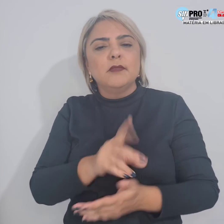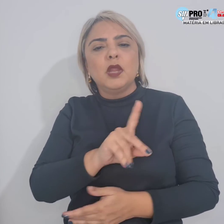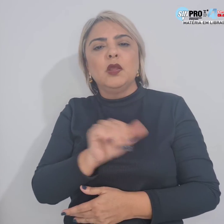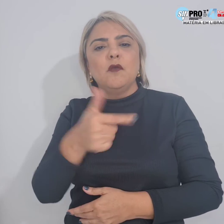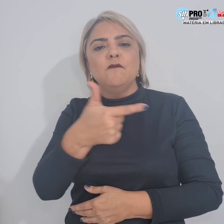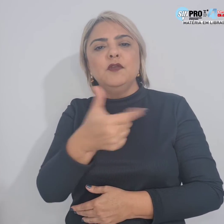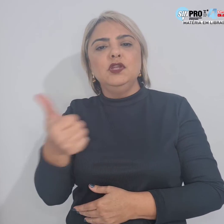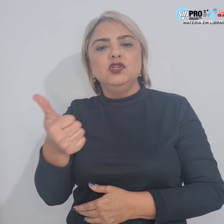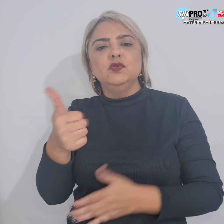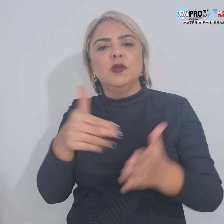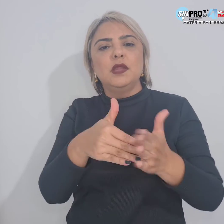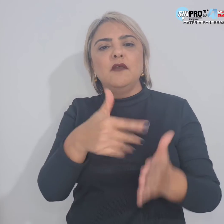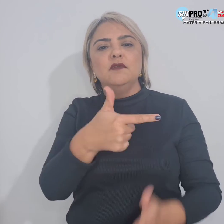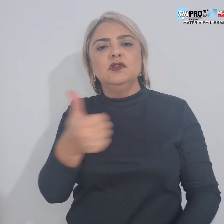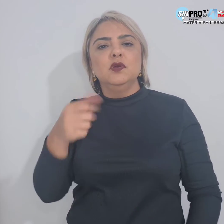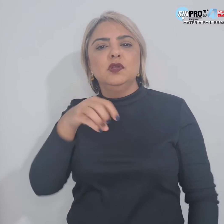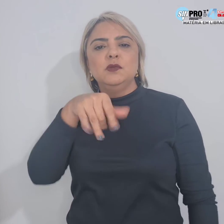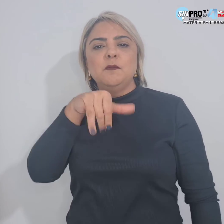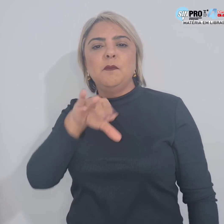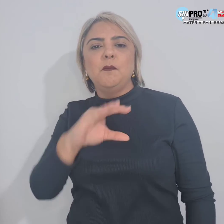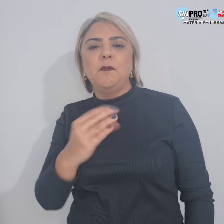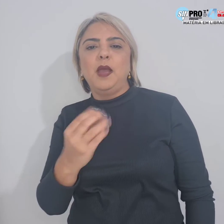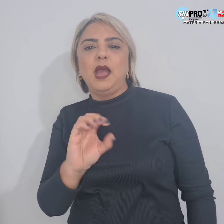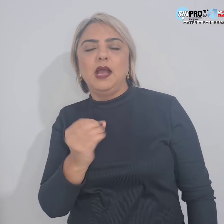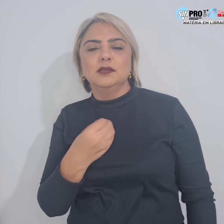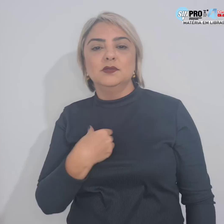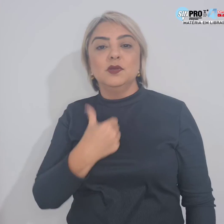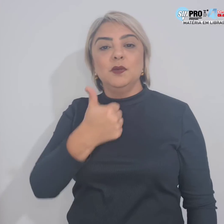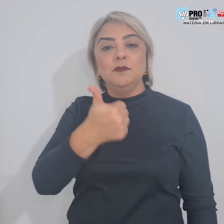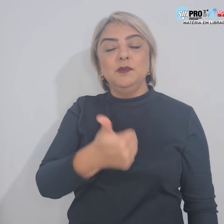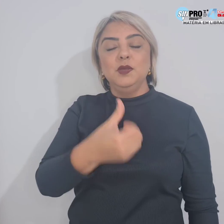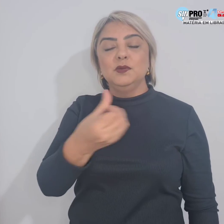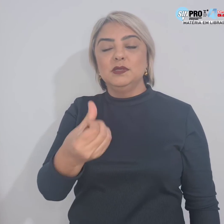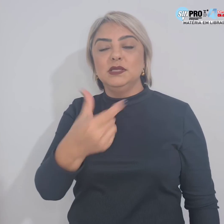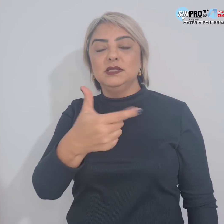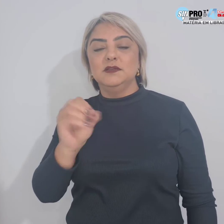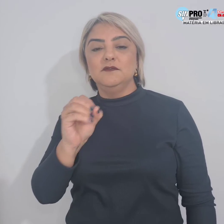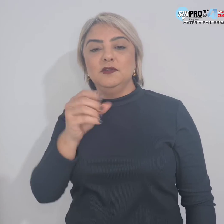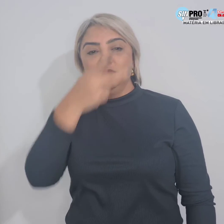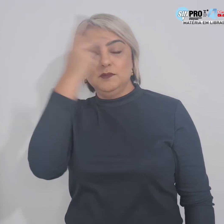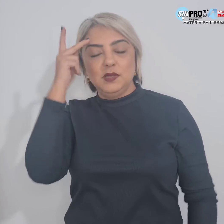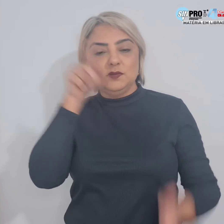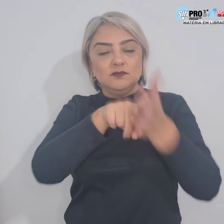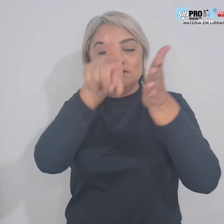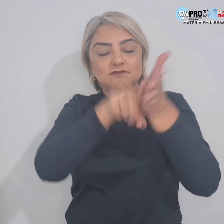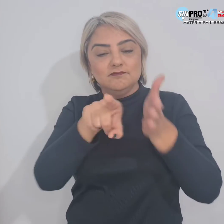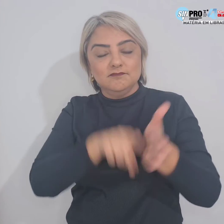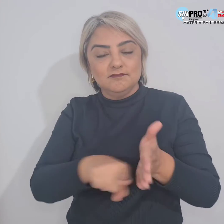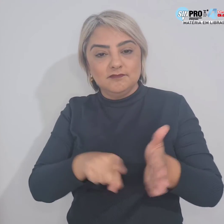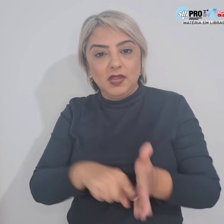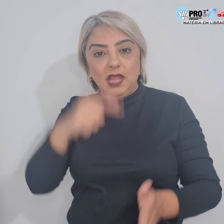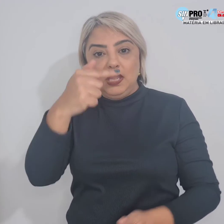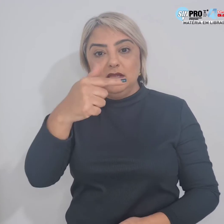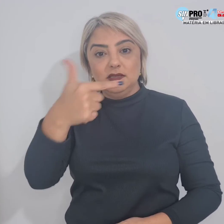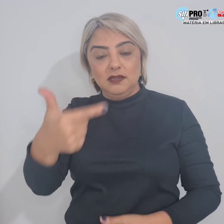dias 21 e 22 de março, com 1.620 pessoas, em 72 municípios no